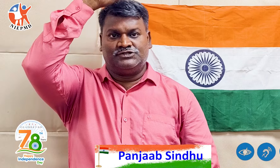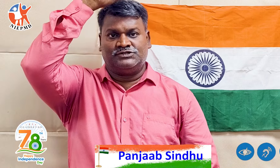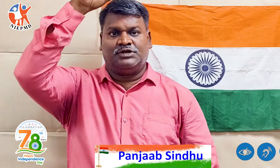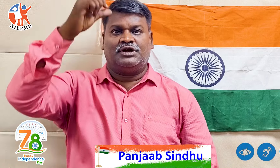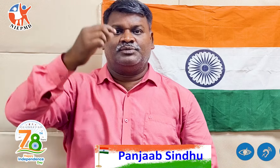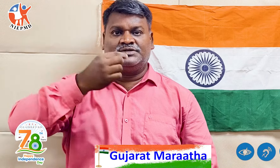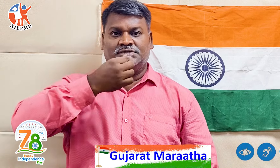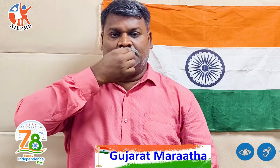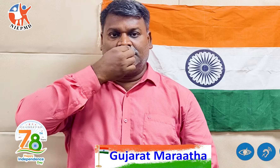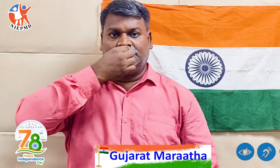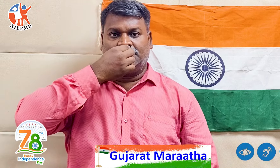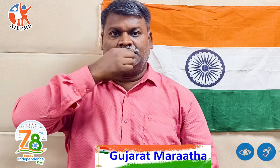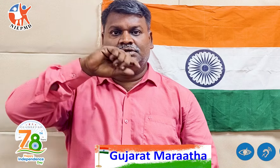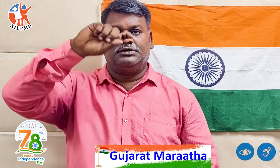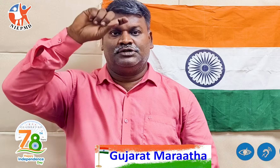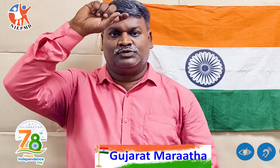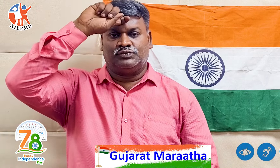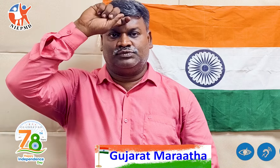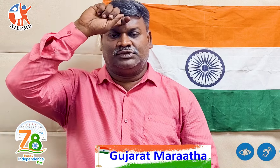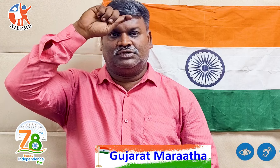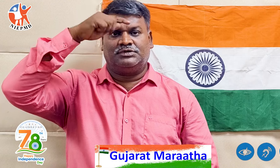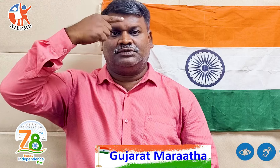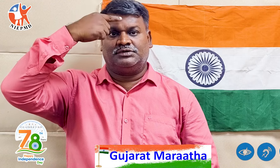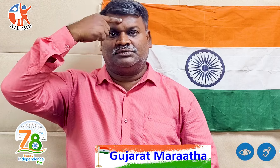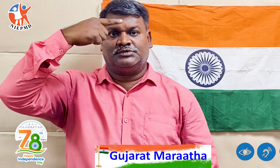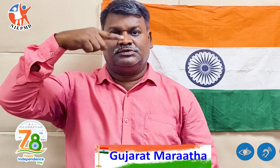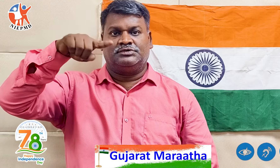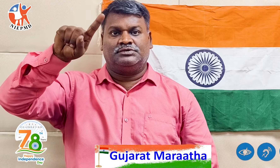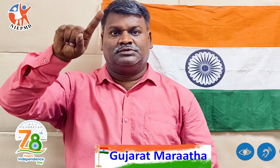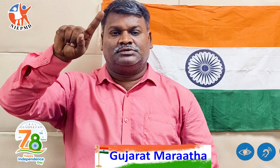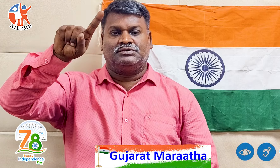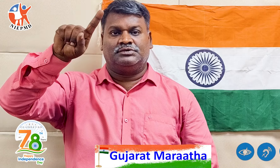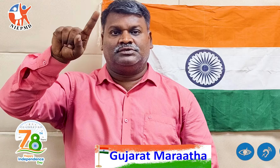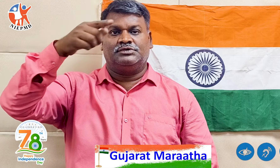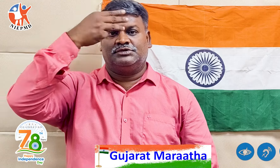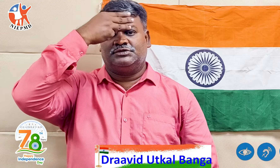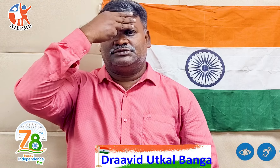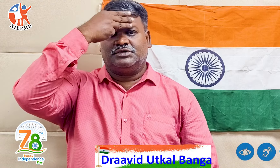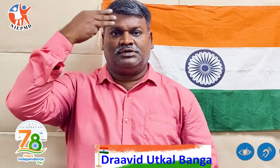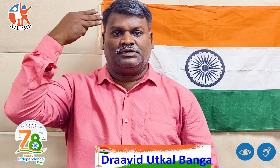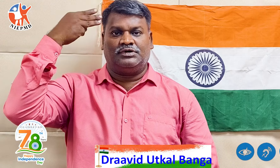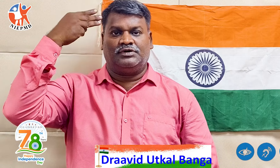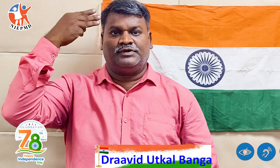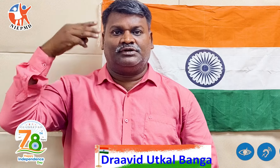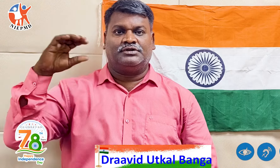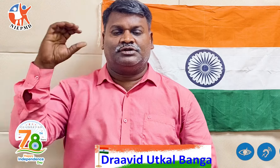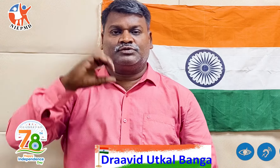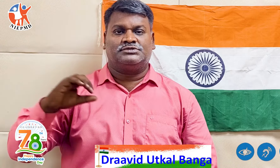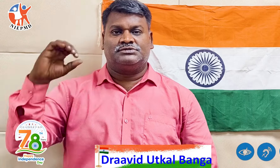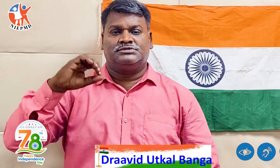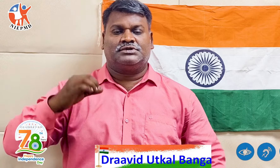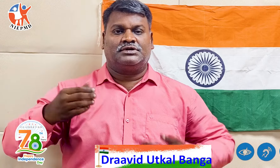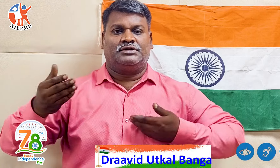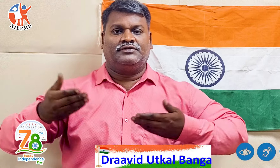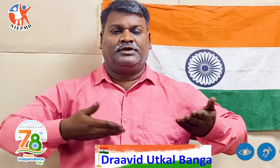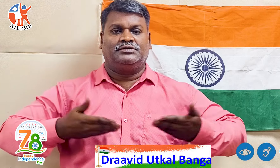सिंध गुजरात मराठा दारिद्र उत्कल गंगा